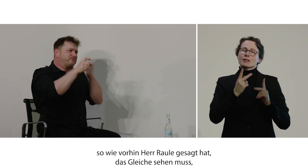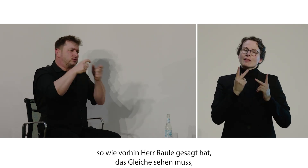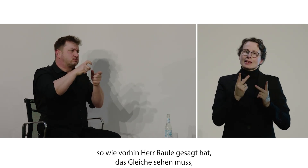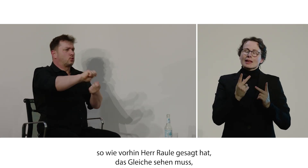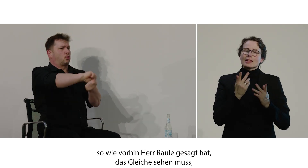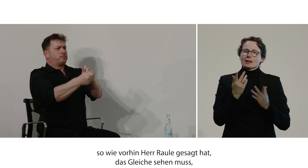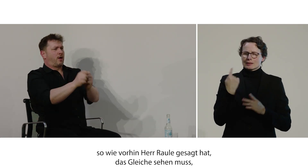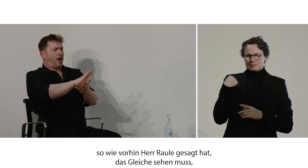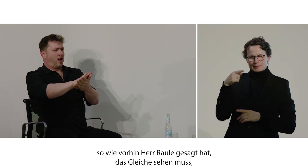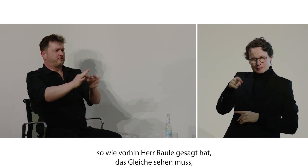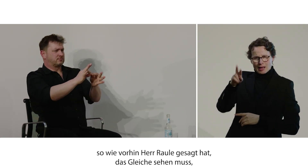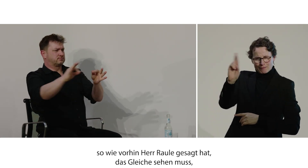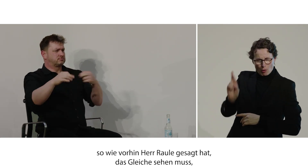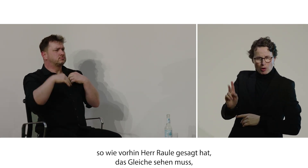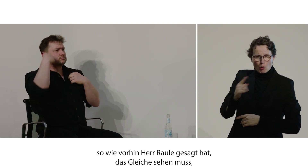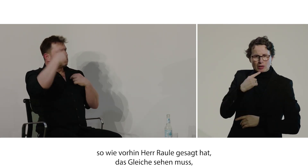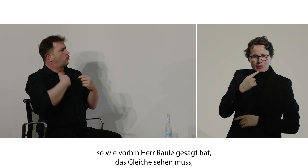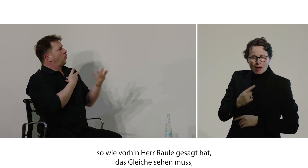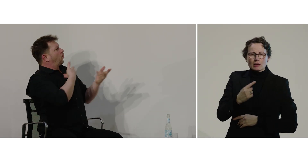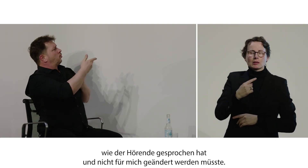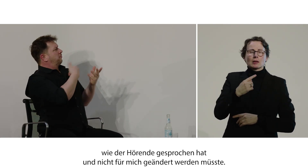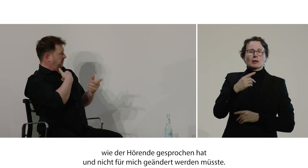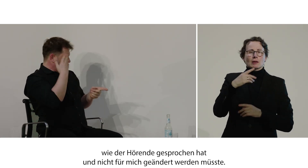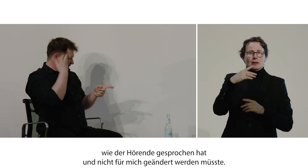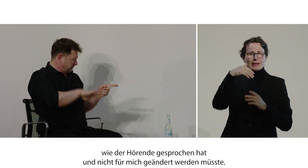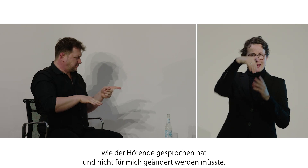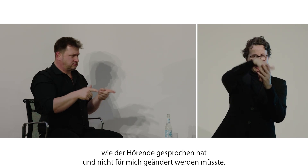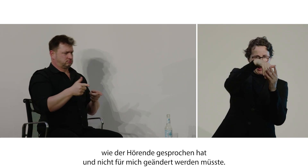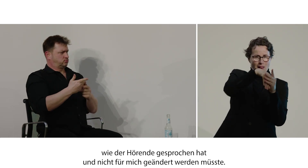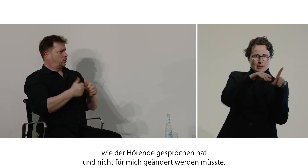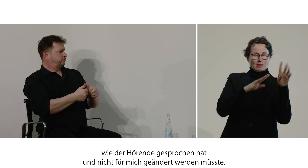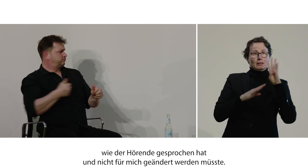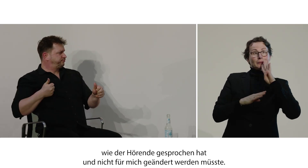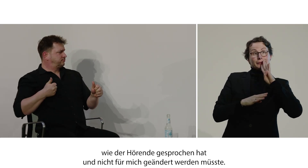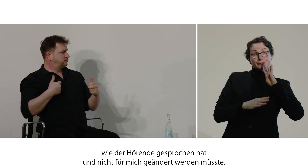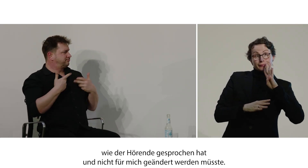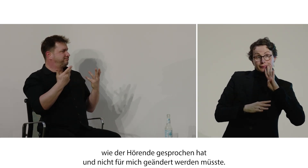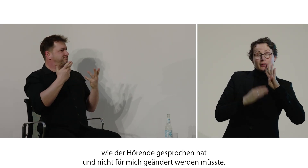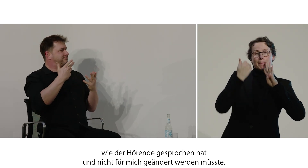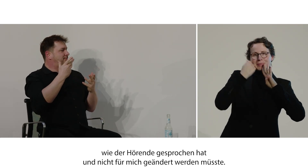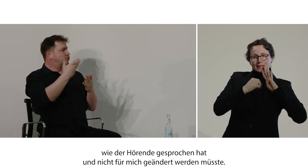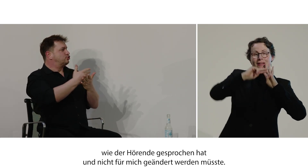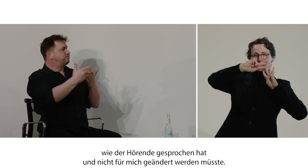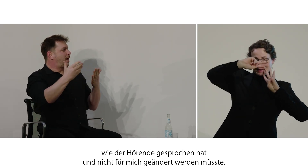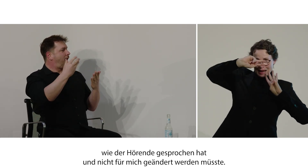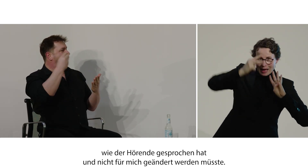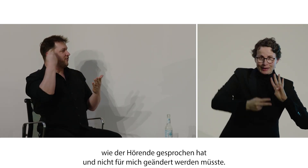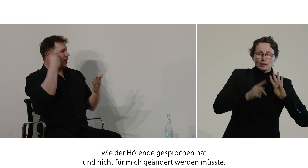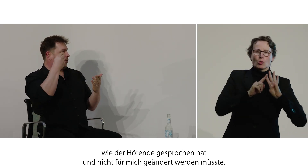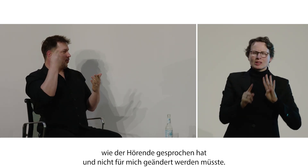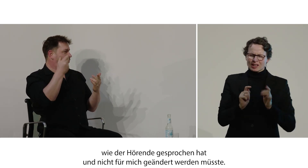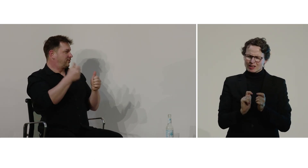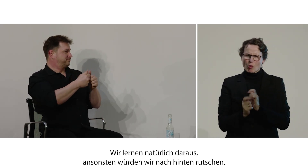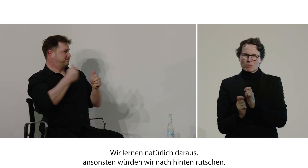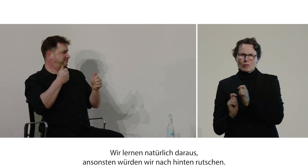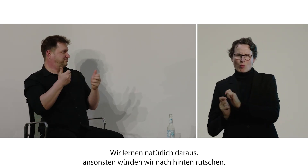vorhin auch Herr Raule gesagt hat, das Gleiche sehen muss, wie der Hörende dort gesprochen hat und nicht für mich jetzt geändert werden müsste.